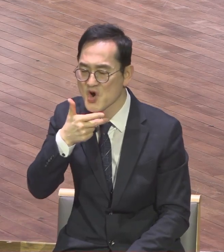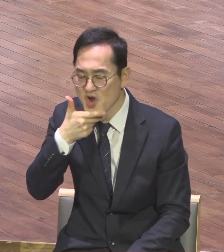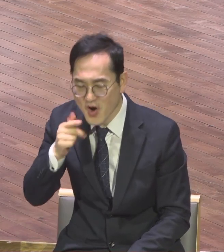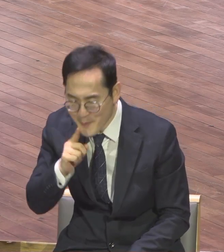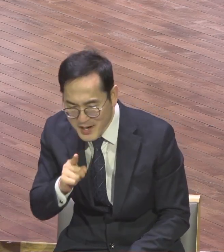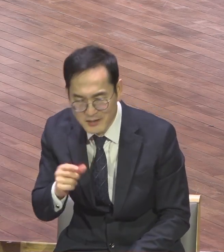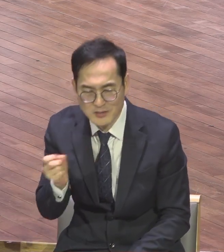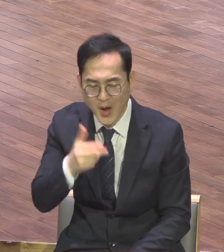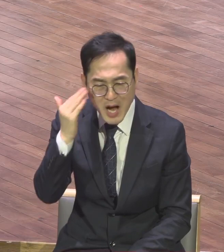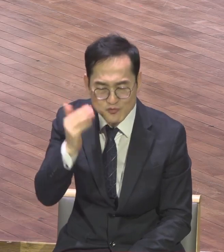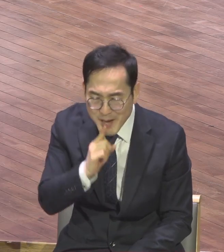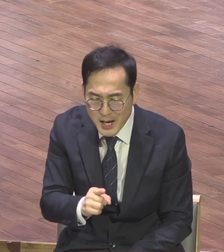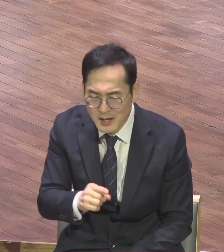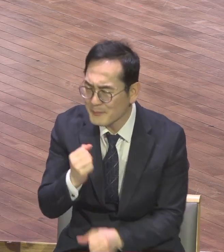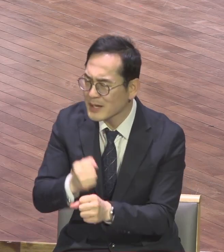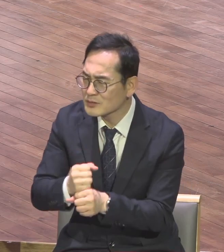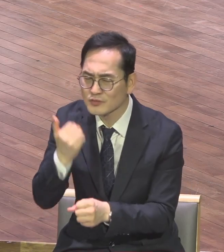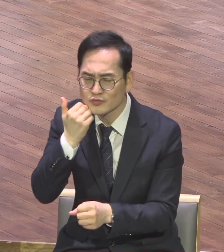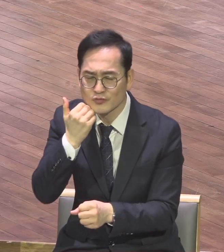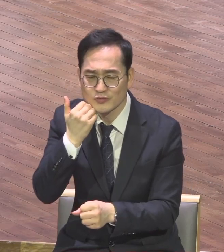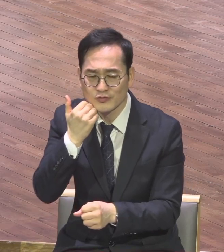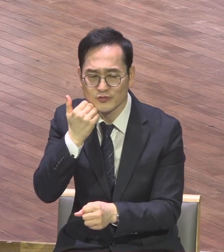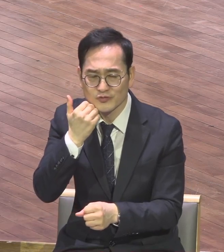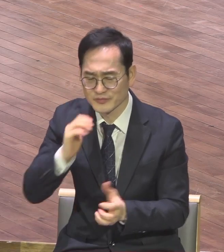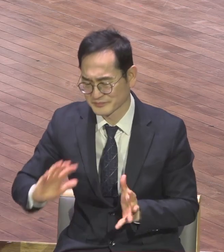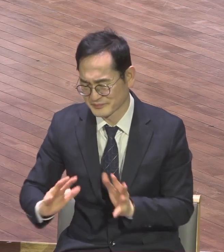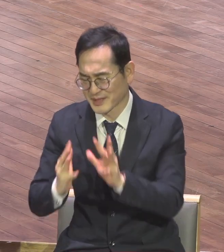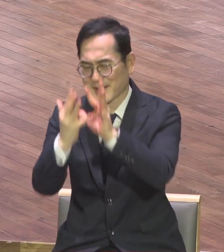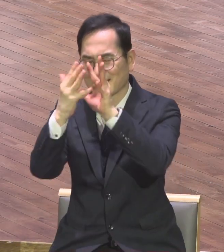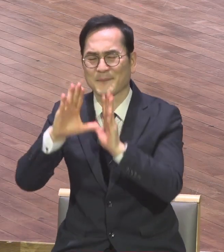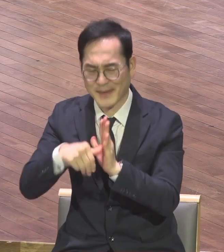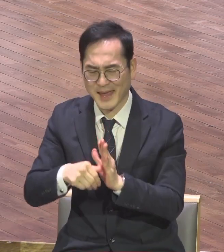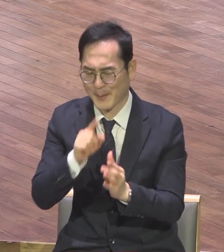만들어졌냐? 바벨탑 때를 난 거예요.